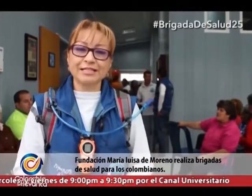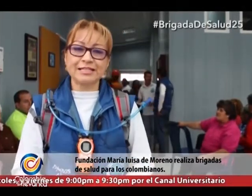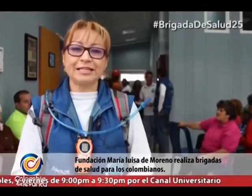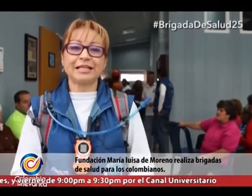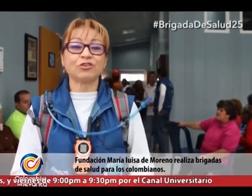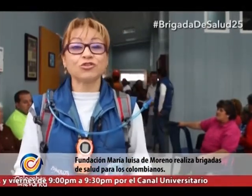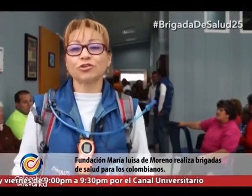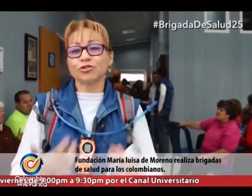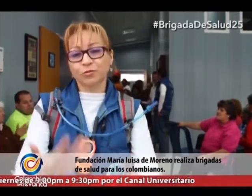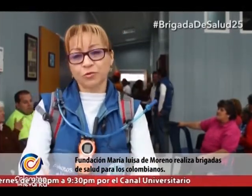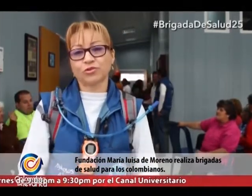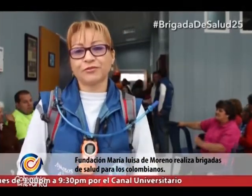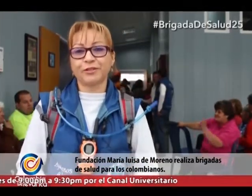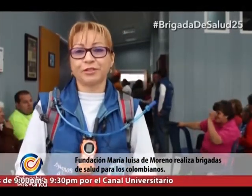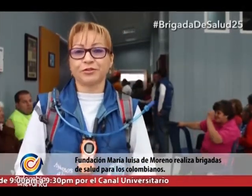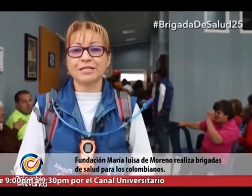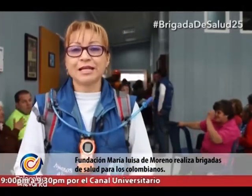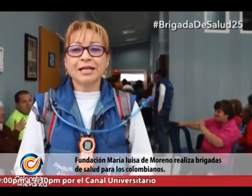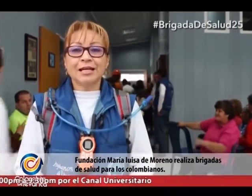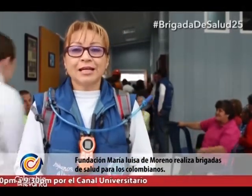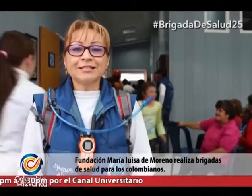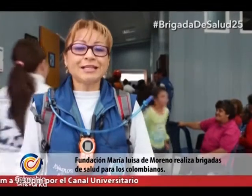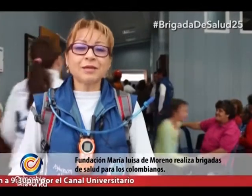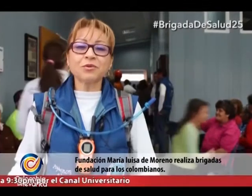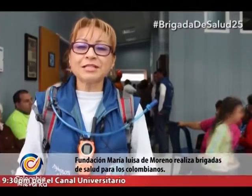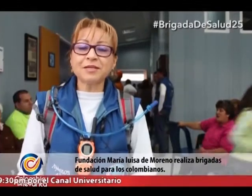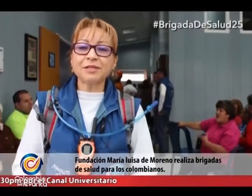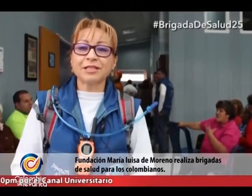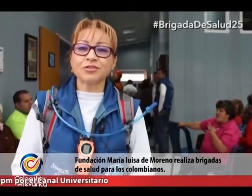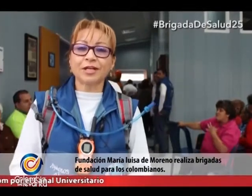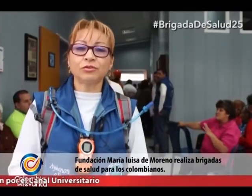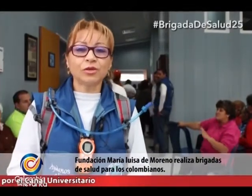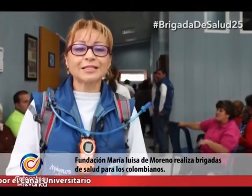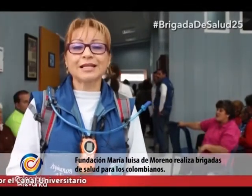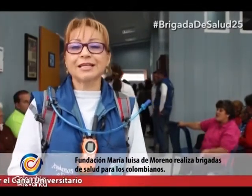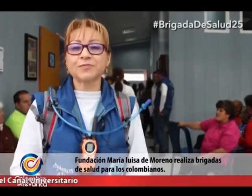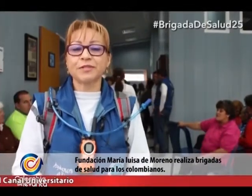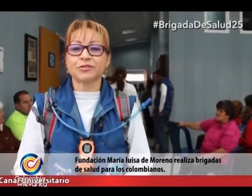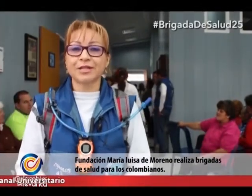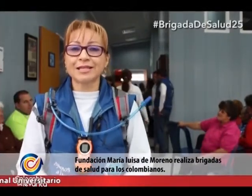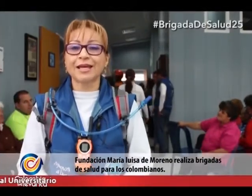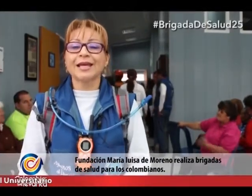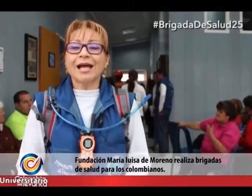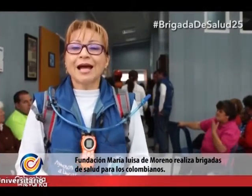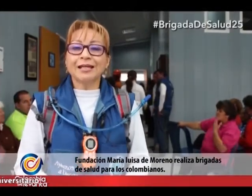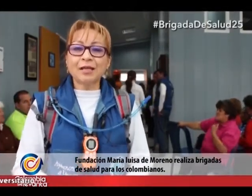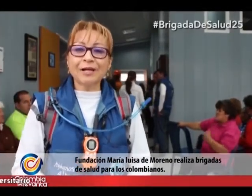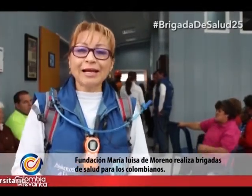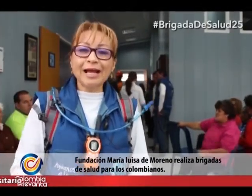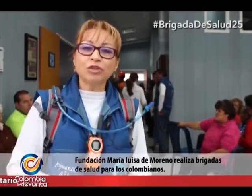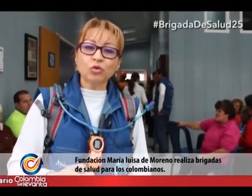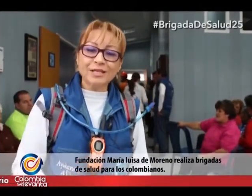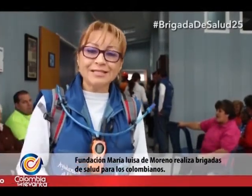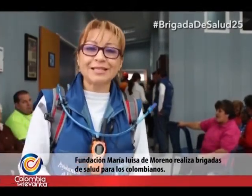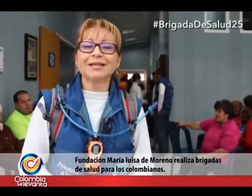necesitan, nosotros somos los anfitriones. Extendemos esta invitación a todas aquellas personas que de manera altruista,